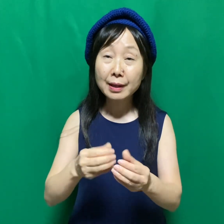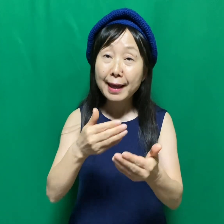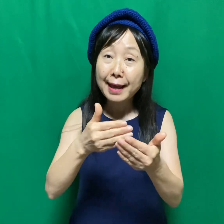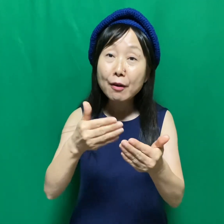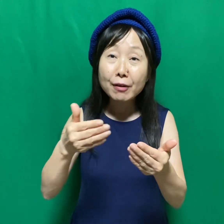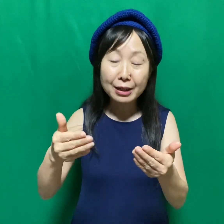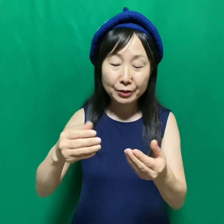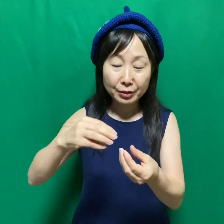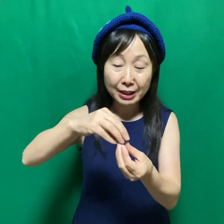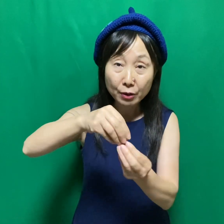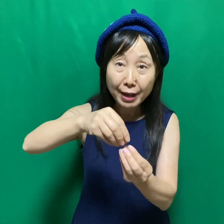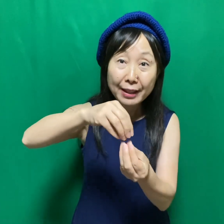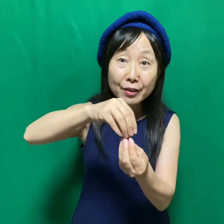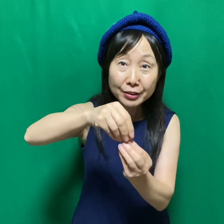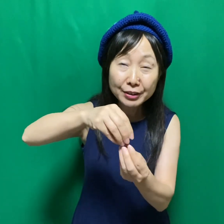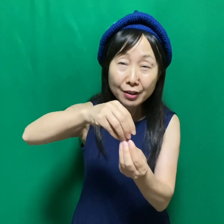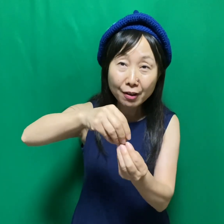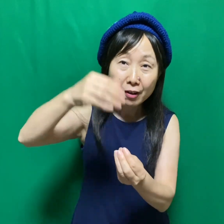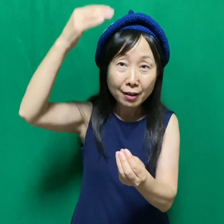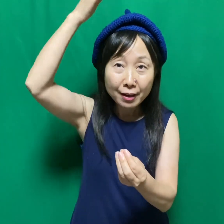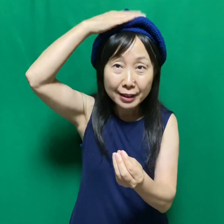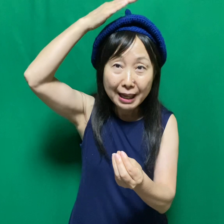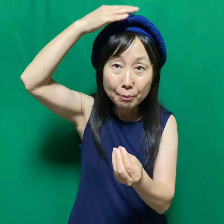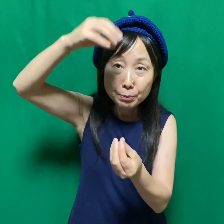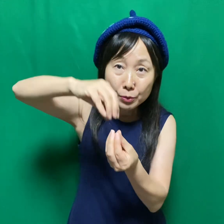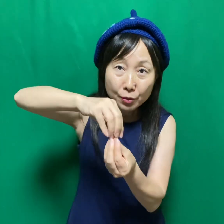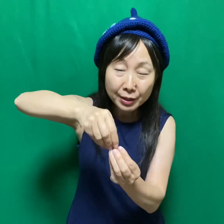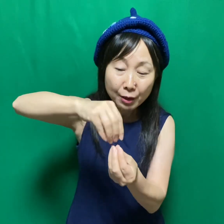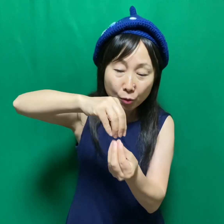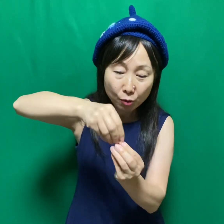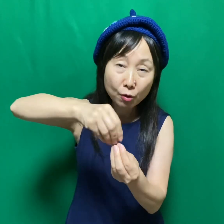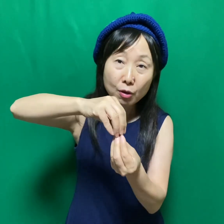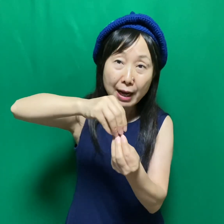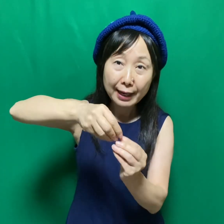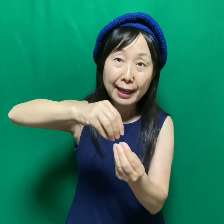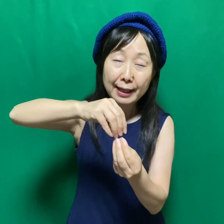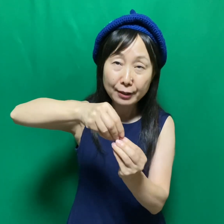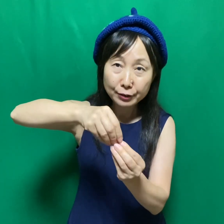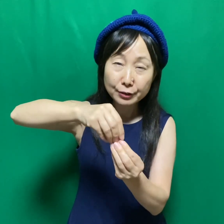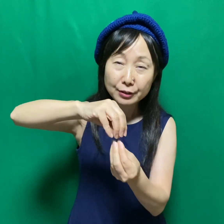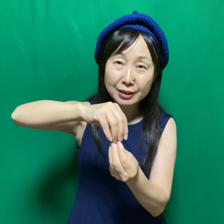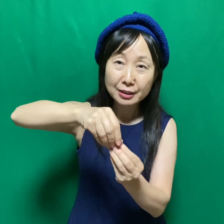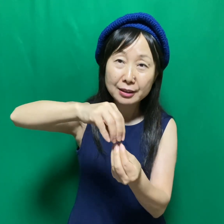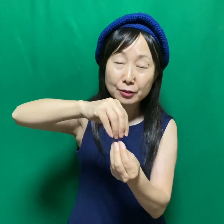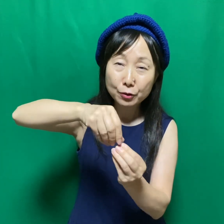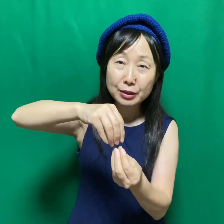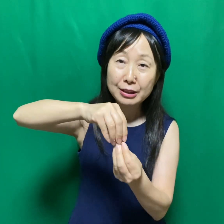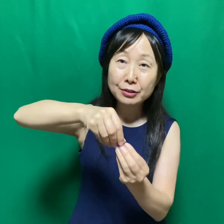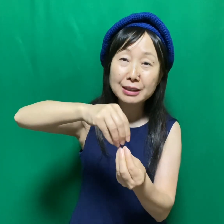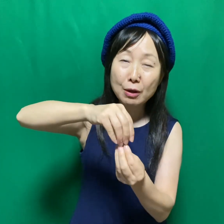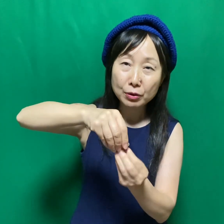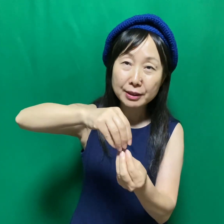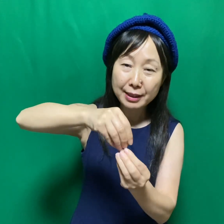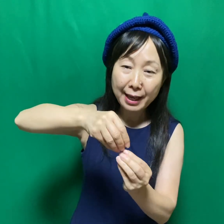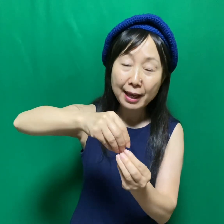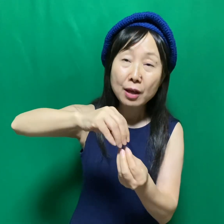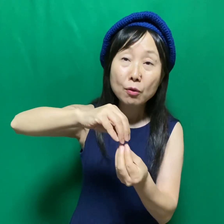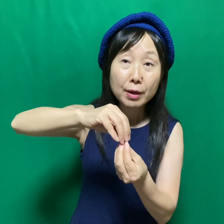絵を描く時の絵の具のキャップをね、こう開ける、 こう仕草をして、これで